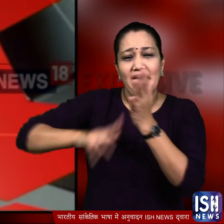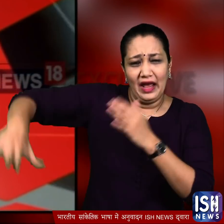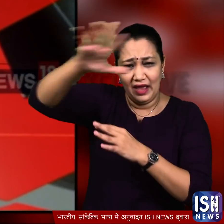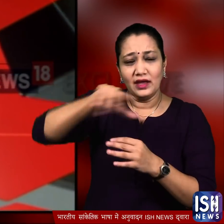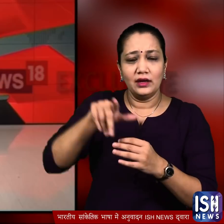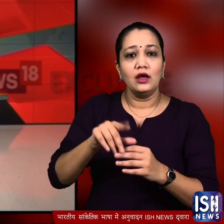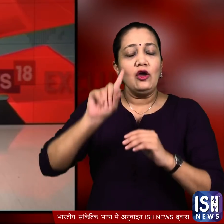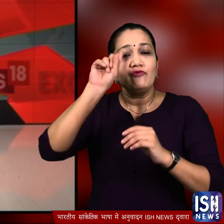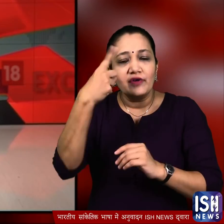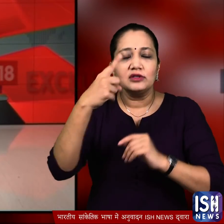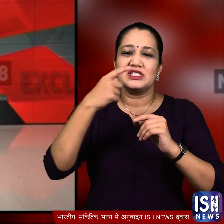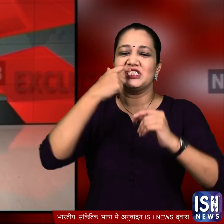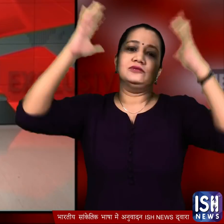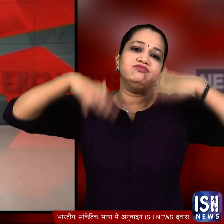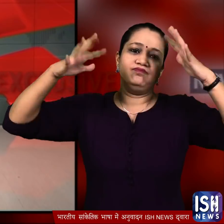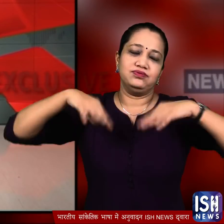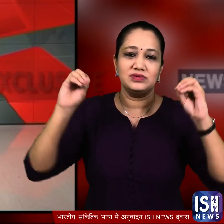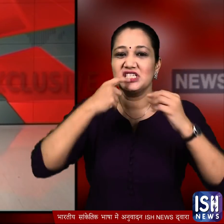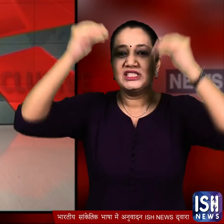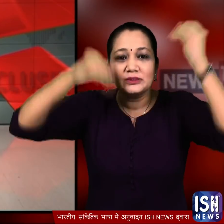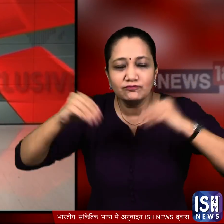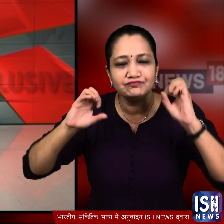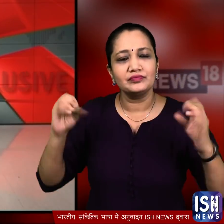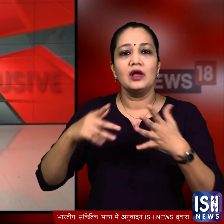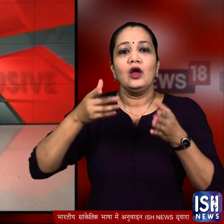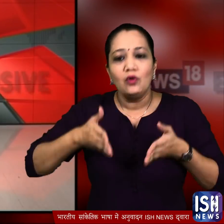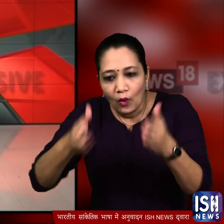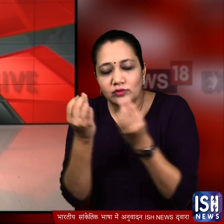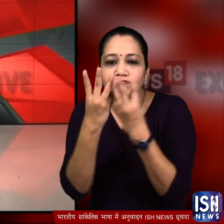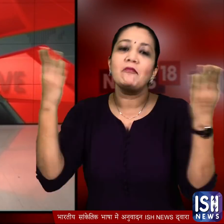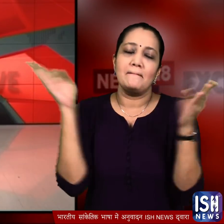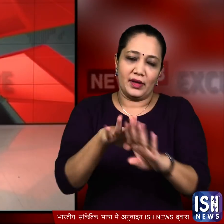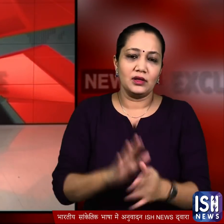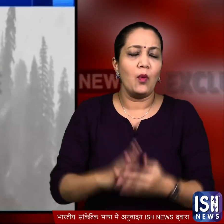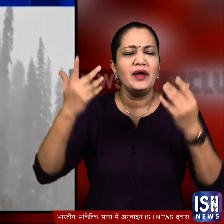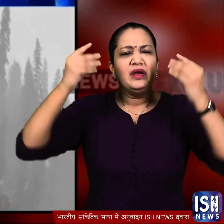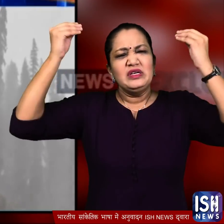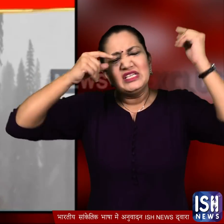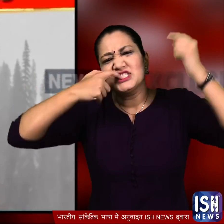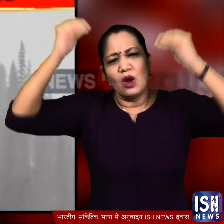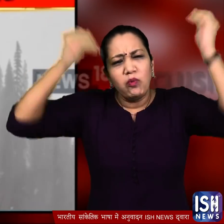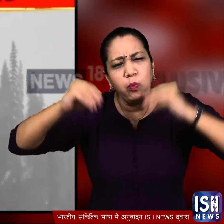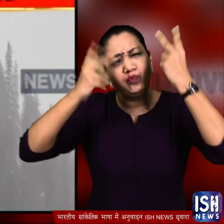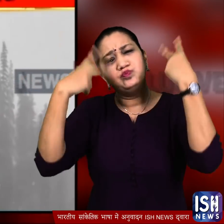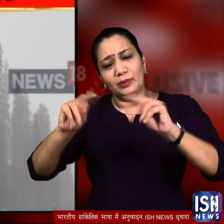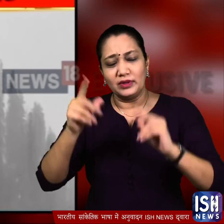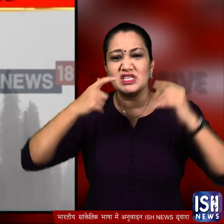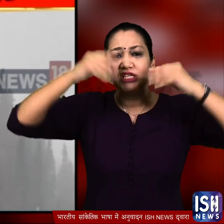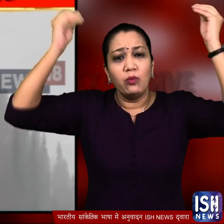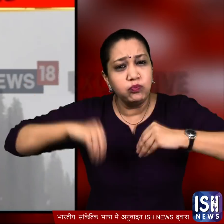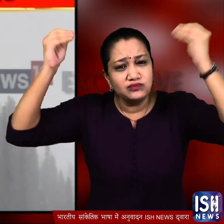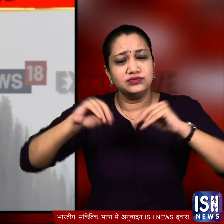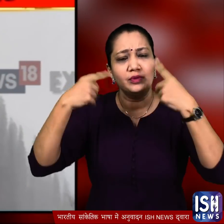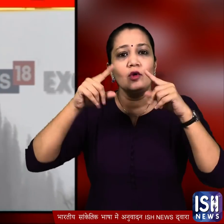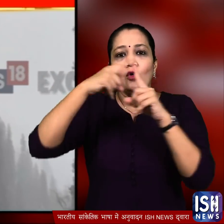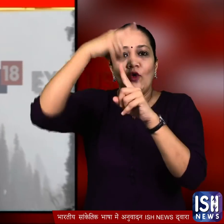नारकंडा में सीजन की पहली बर्फबारी हुई, जिसके बाद प्रशासन को कई रास्तों को बंद तक करना पड़ा। क्योंकि वहां जबरदस्त बर्फ गिरी। लगातार बर्फबारी